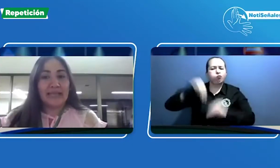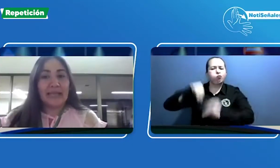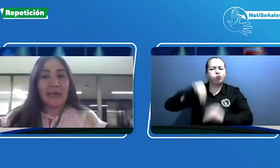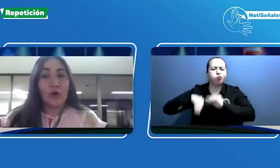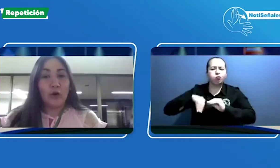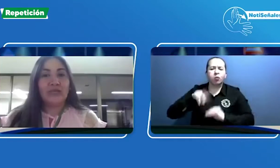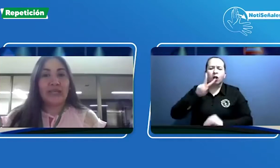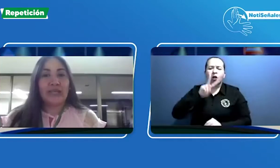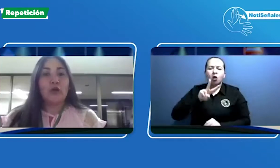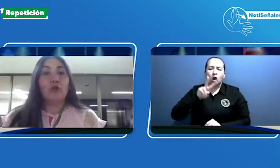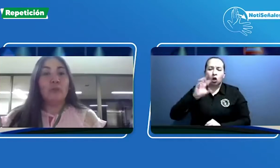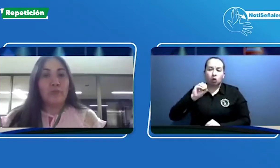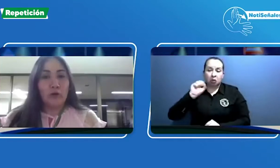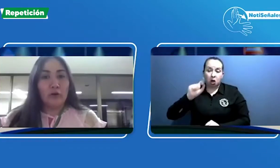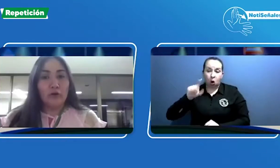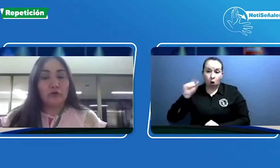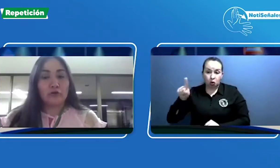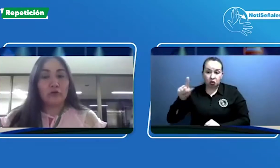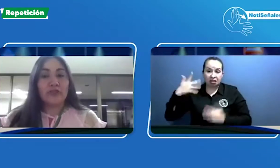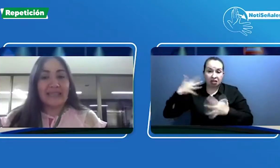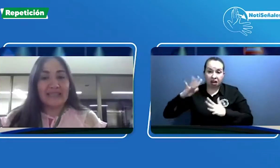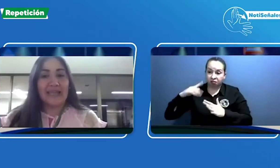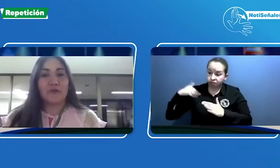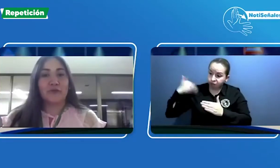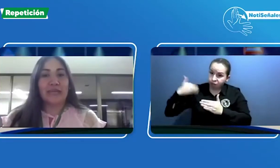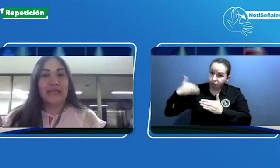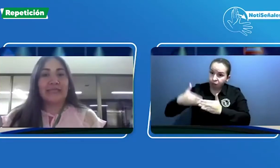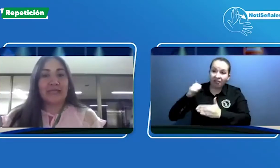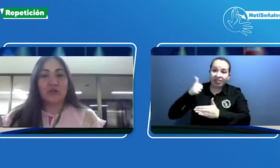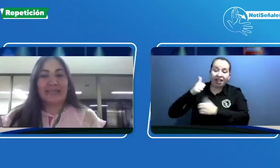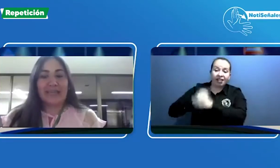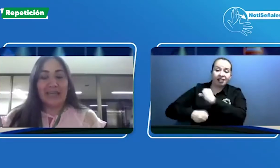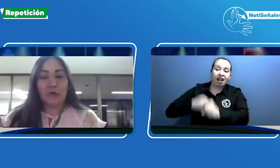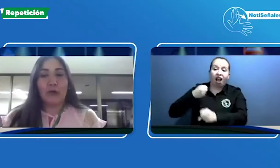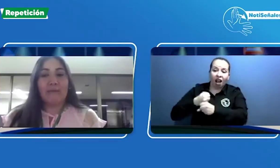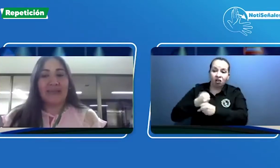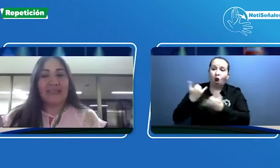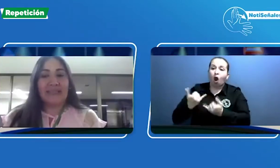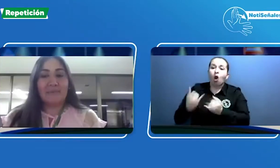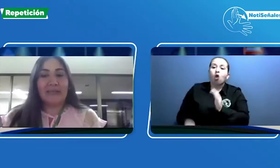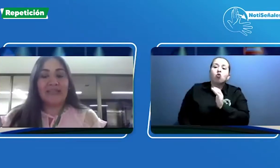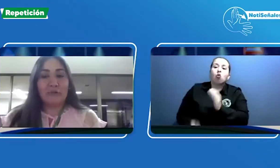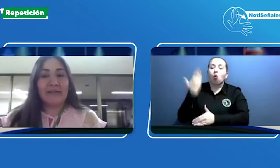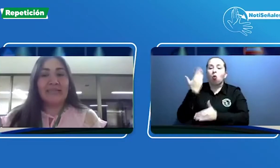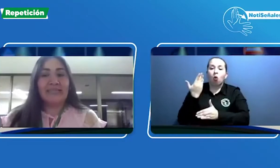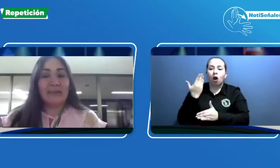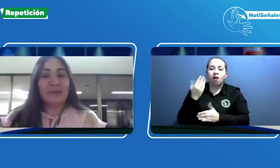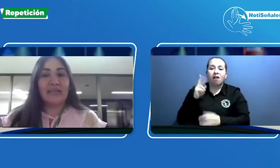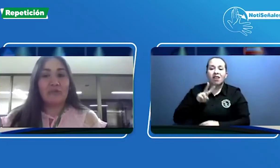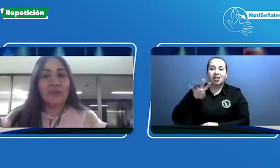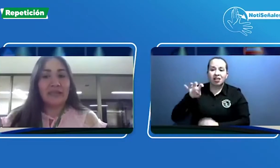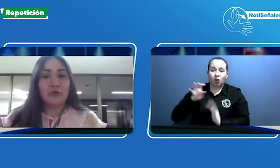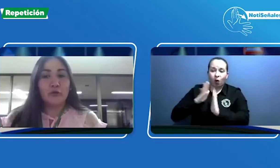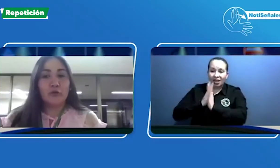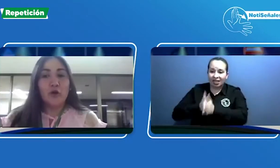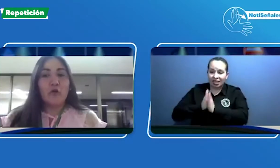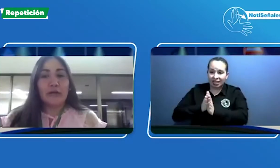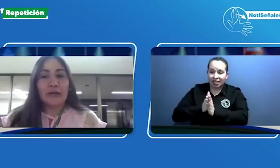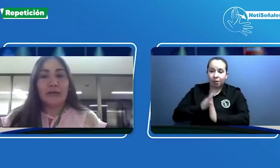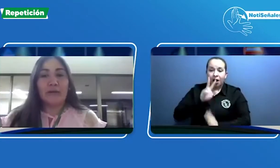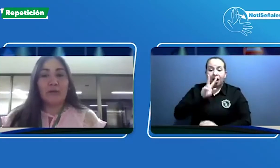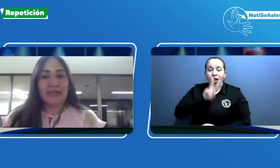2011 cumplió sus 10 años estamos estrenando a partir del 29 de diciembre del 2021